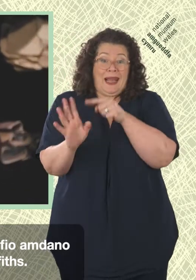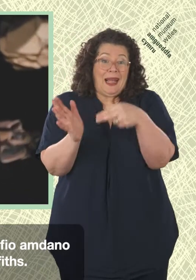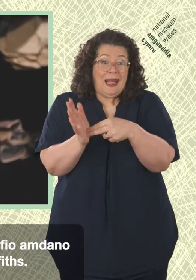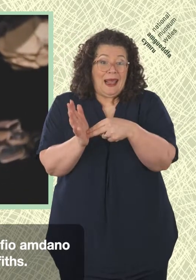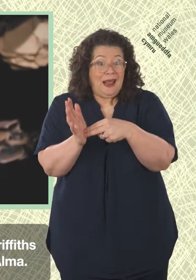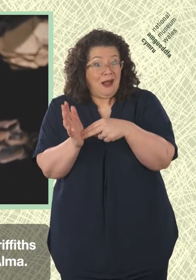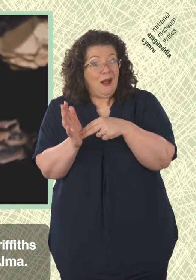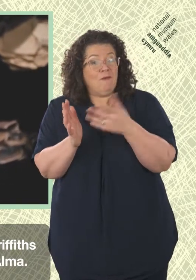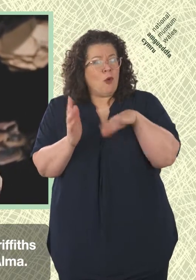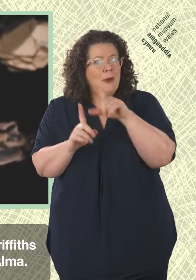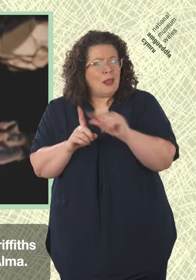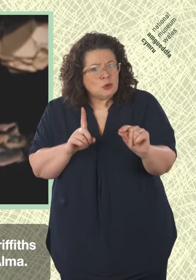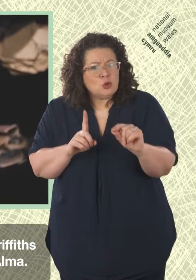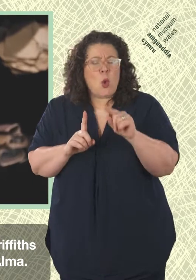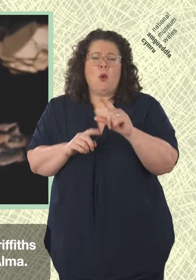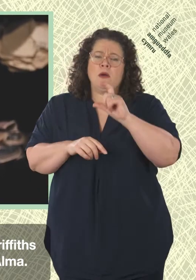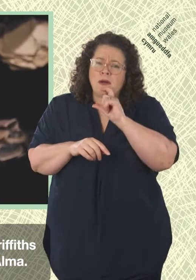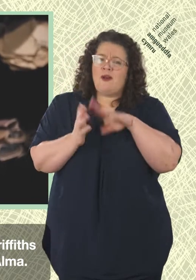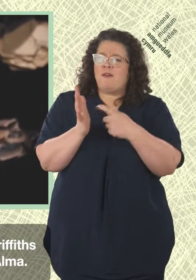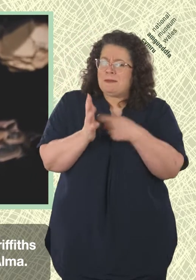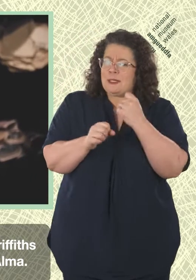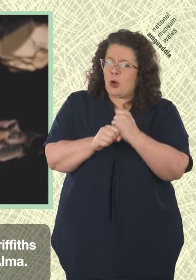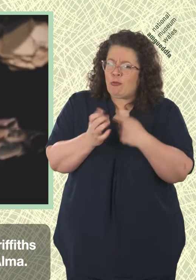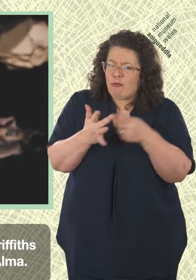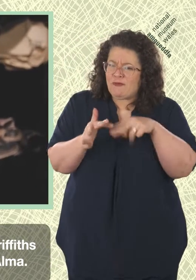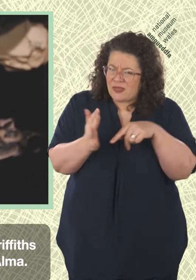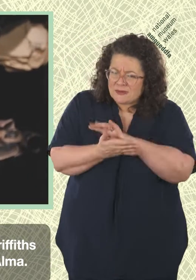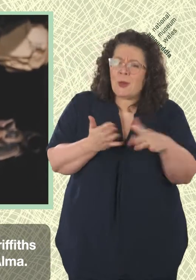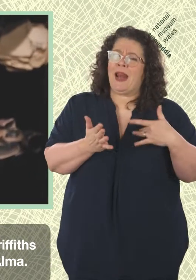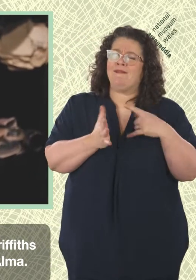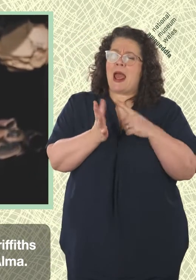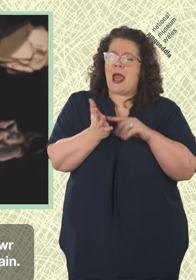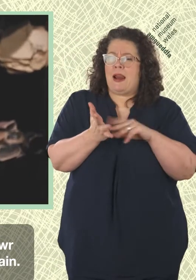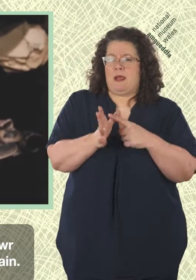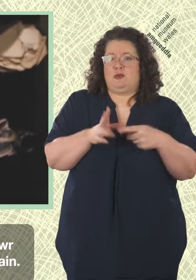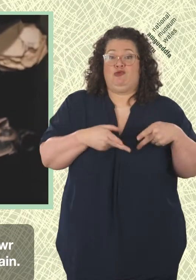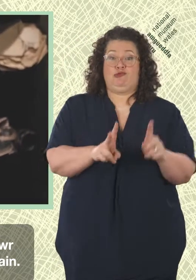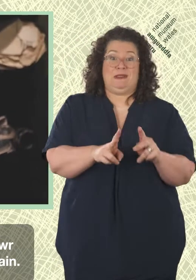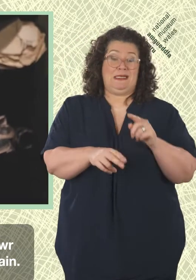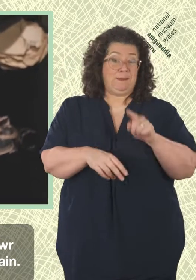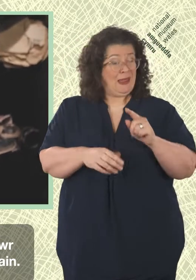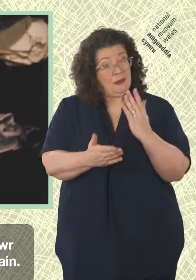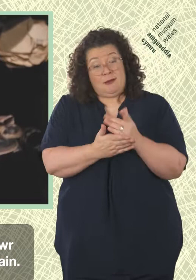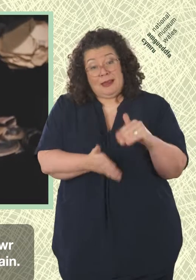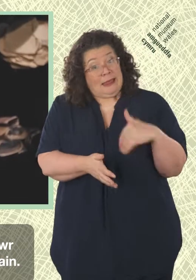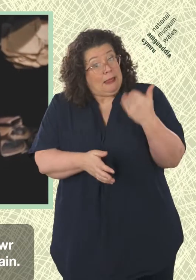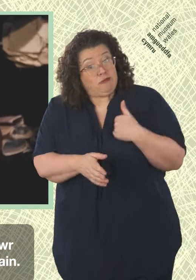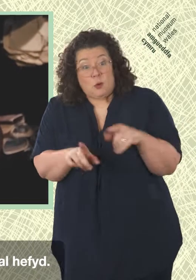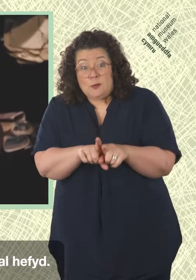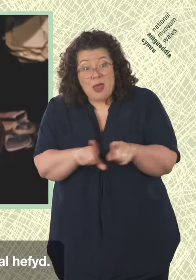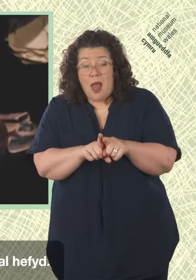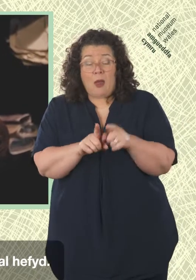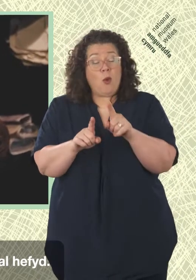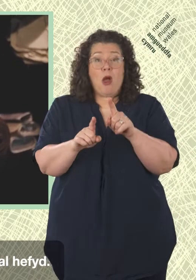Glen Griffiths, fe yw cefndir Mr Griffiths sy'n byw ar stryd Alma. Wel, oedd e'n arwr yn y Battle of Britain, a